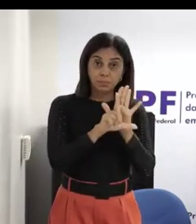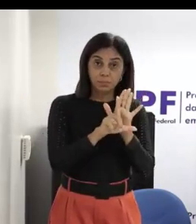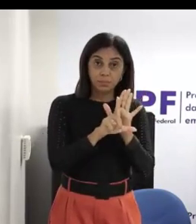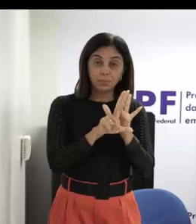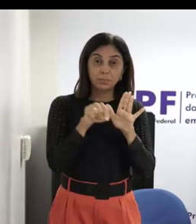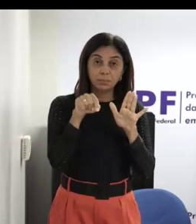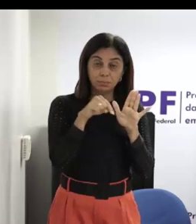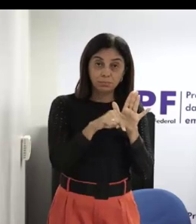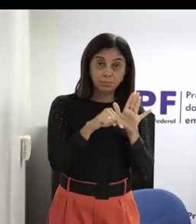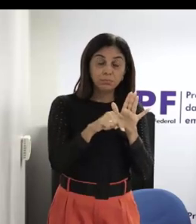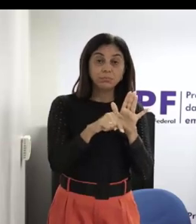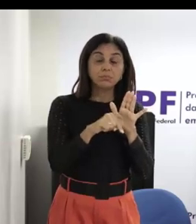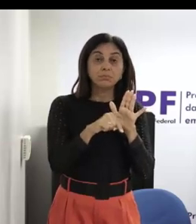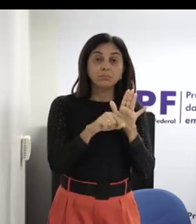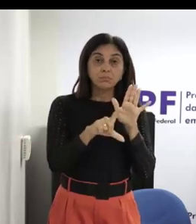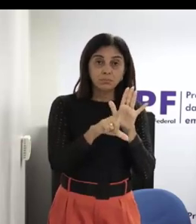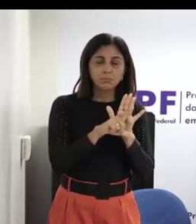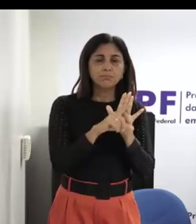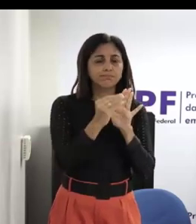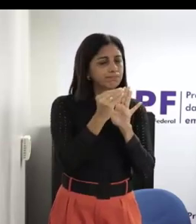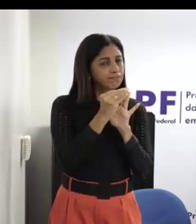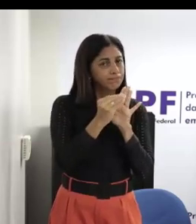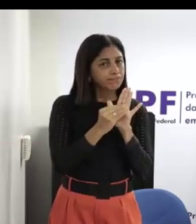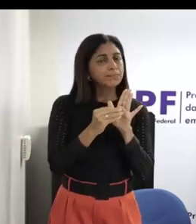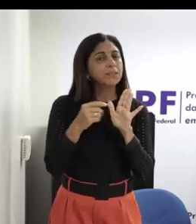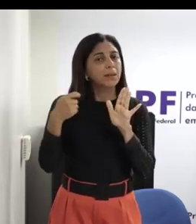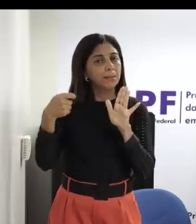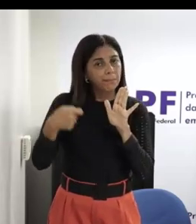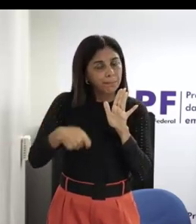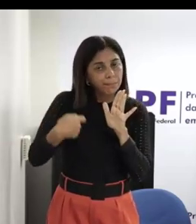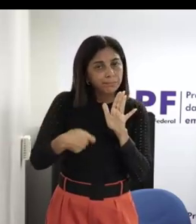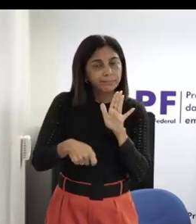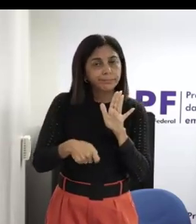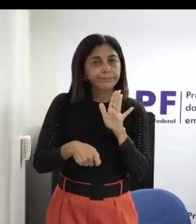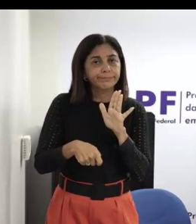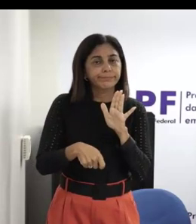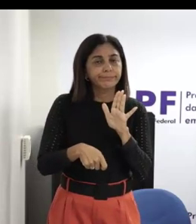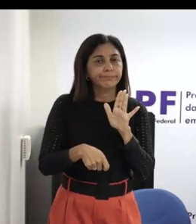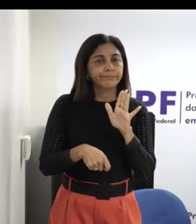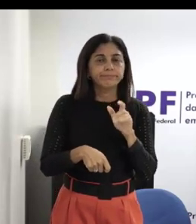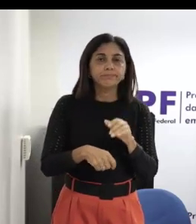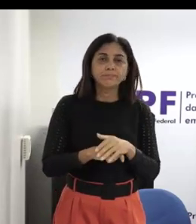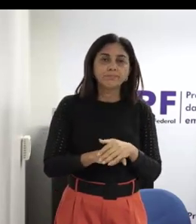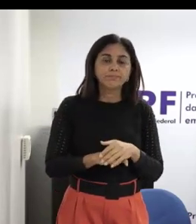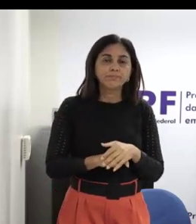de medidas civis que a legislação prevê como proteção para para criança e para adolescente